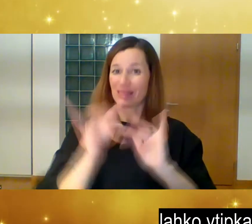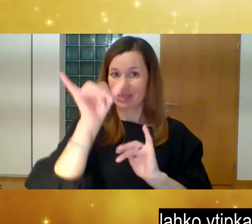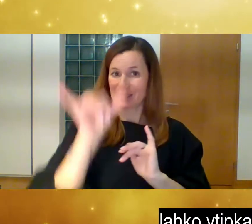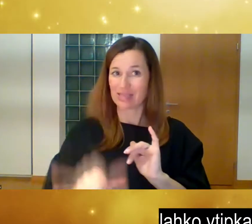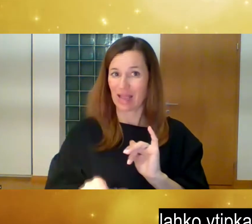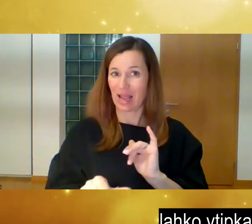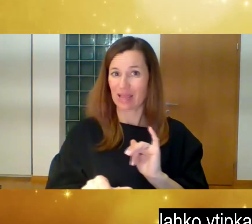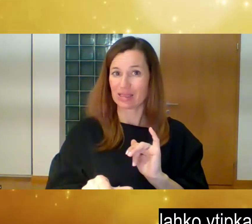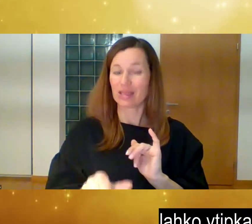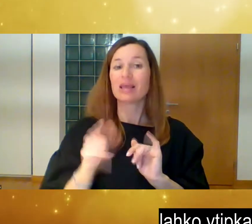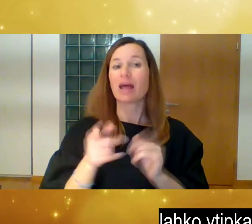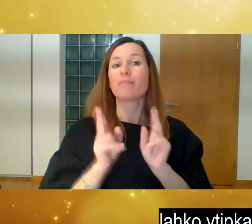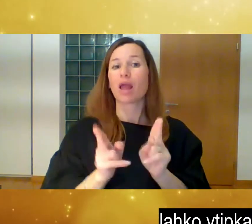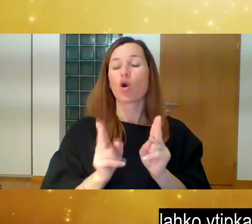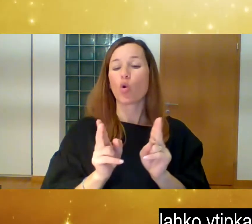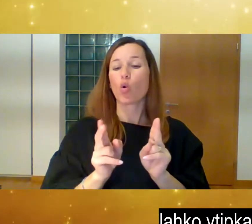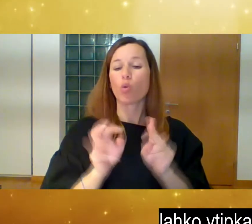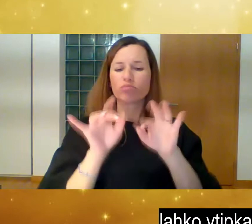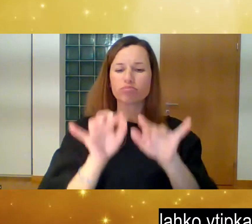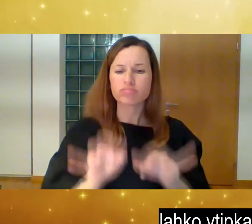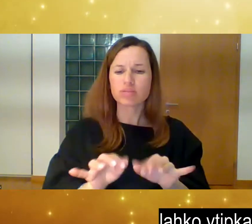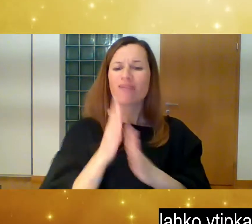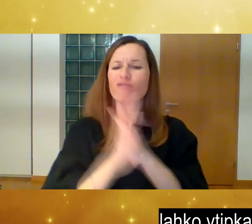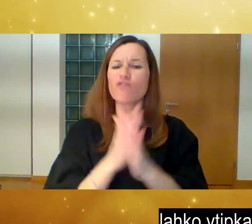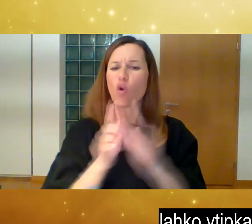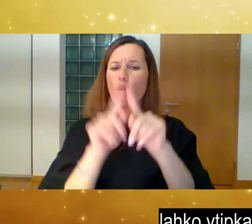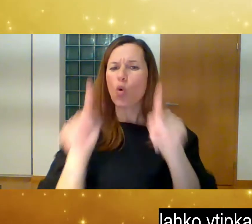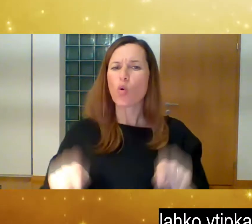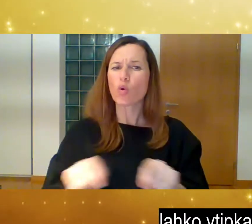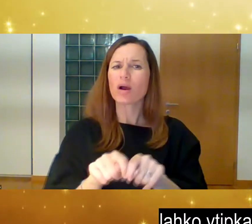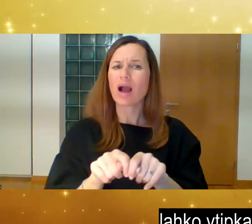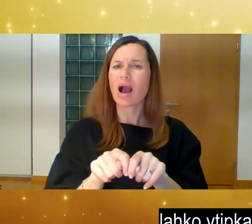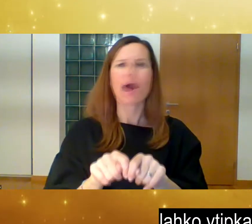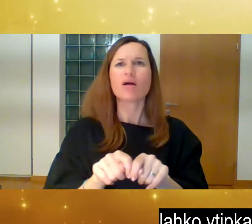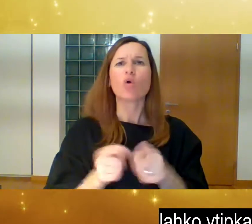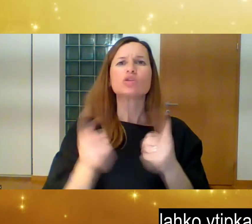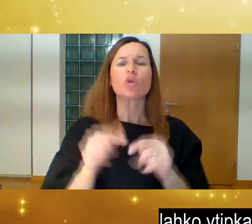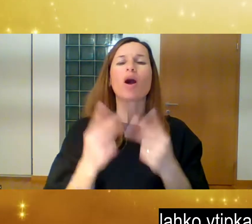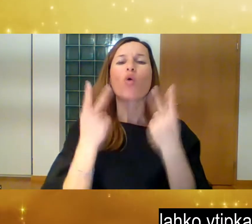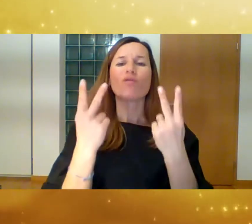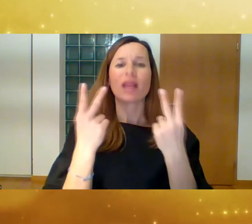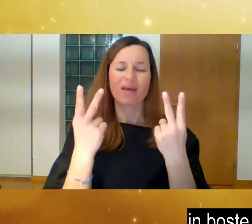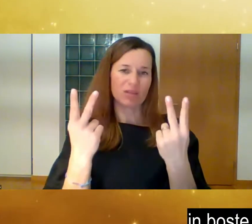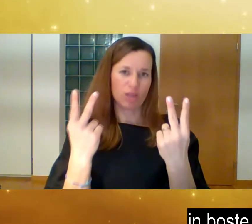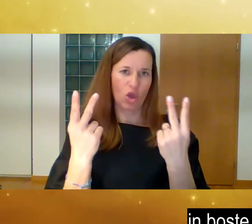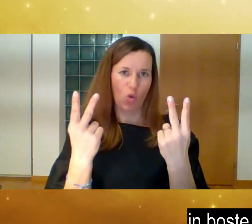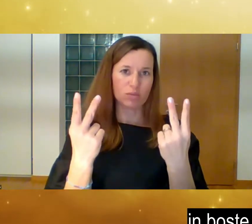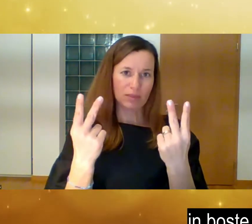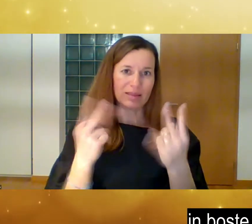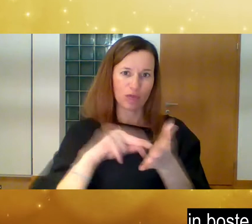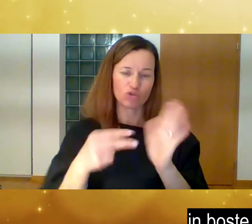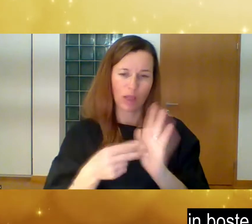lahko odtipkate samo vloga za uveljavitev tehničnega pripomočka in